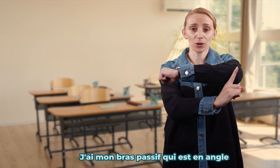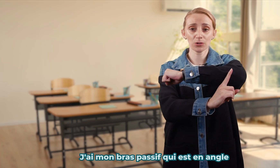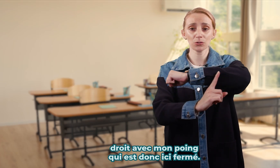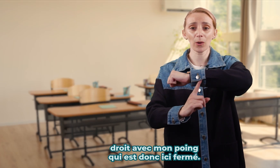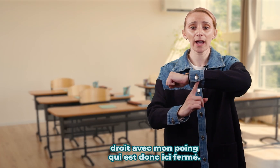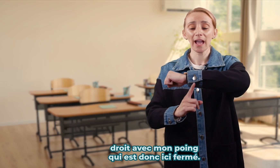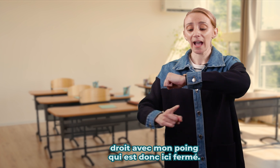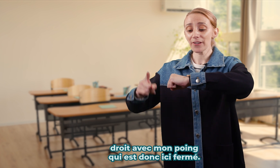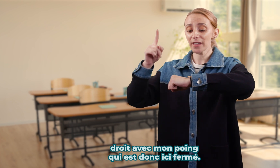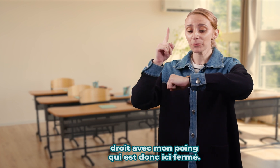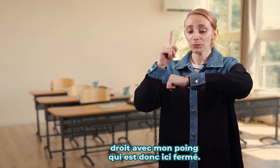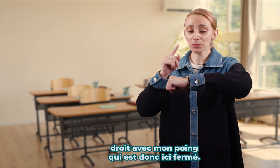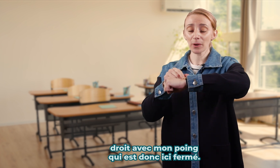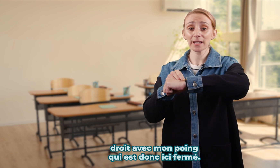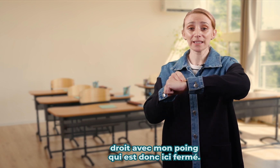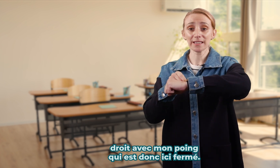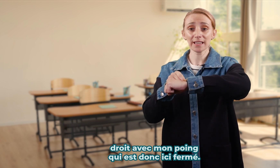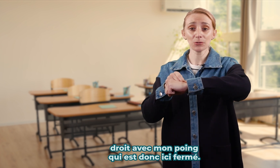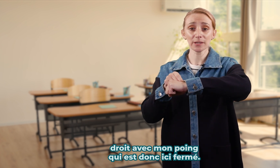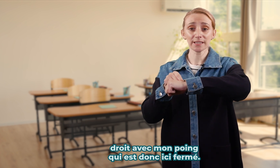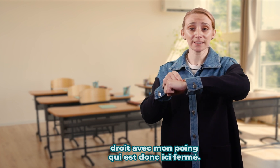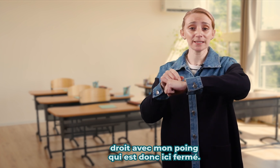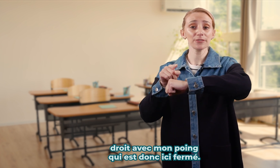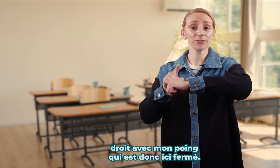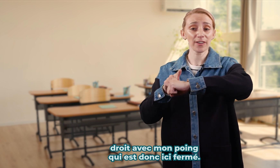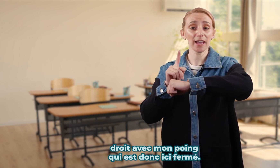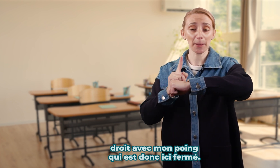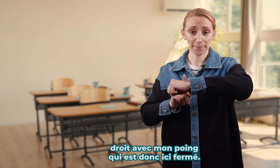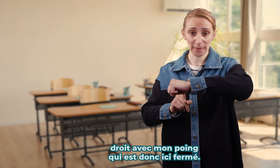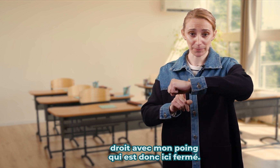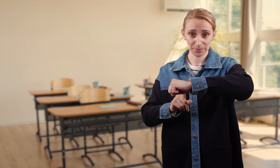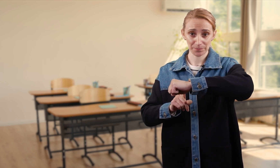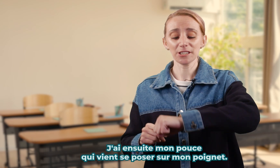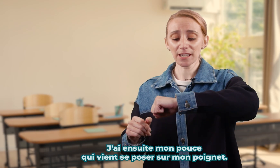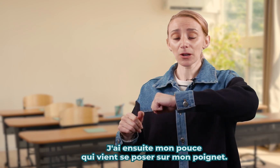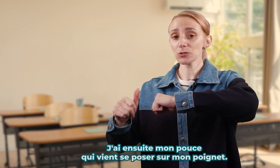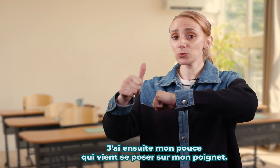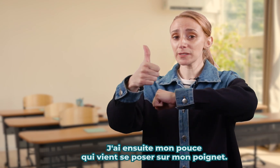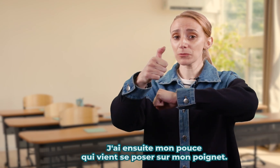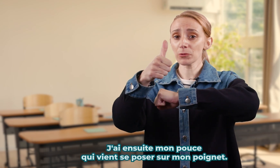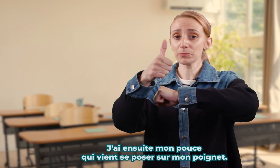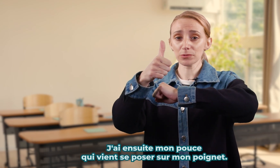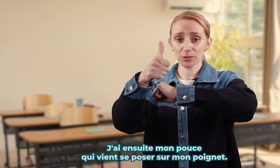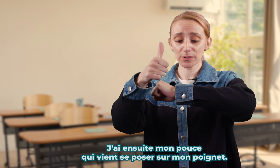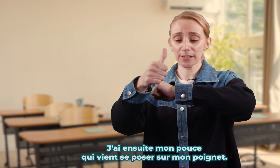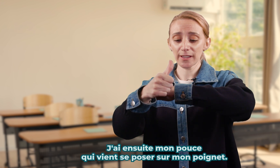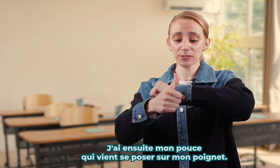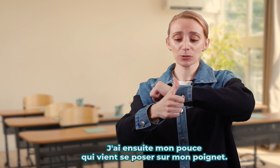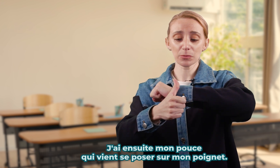angle droit avec mon poing qui est donc ici fermé. J'ai ensuite mon pouce qui vient se